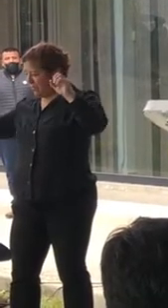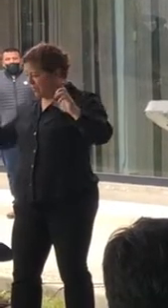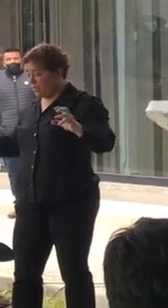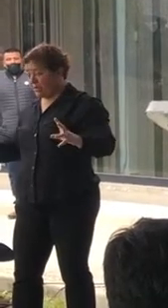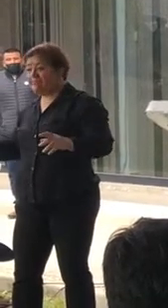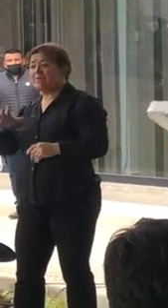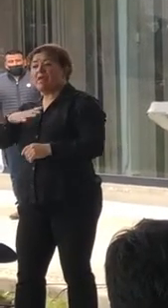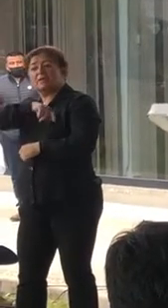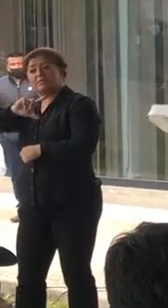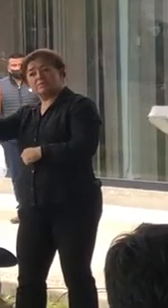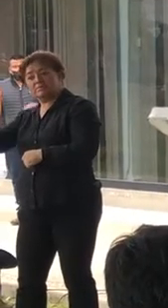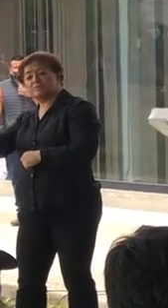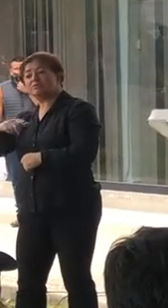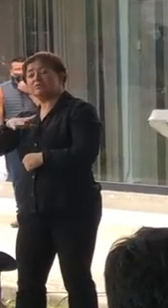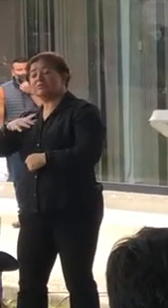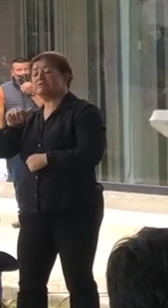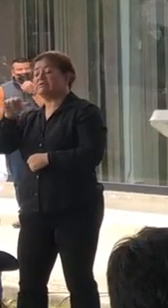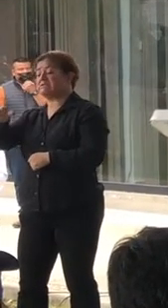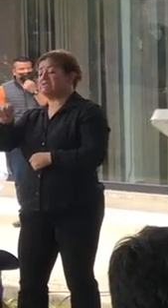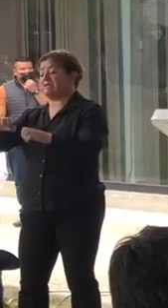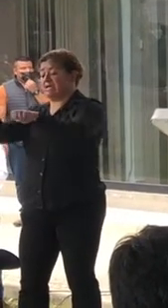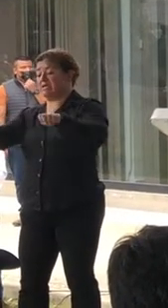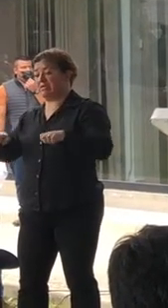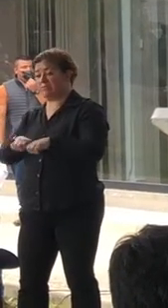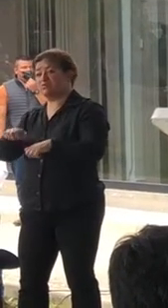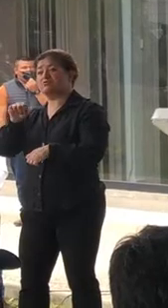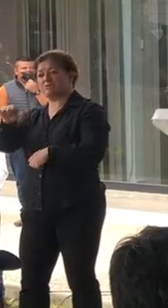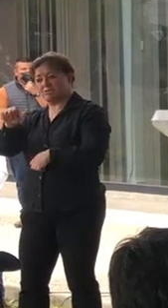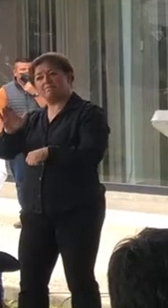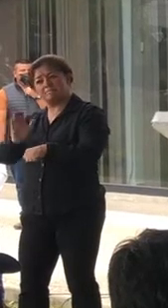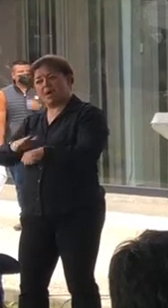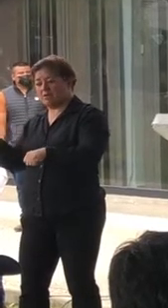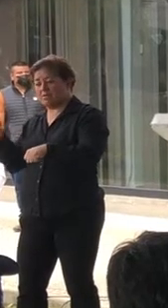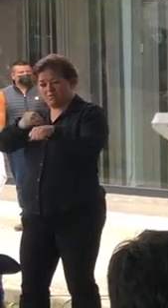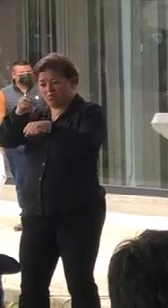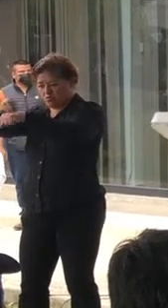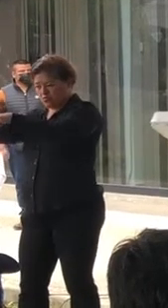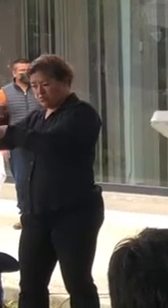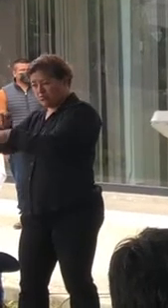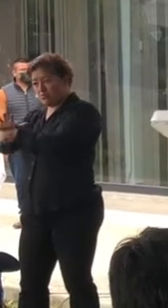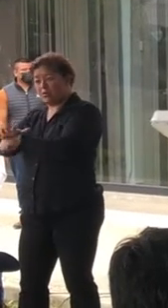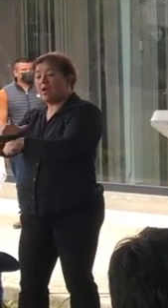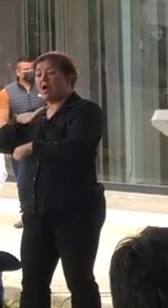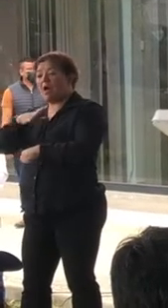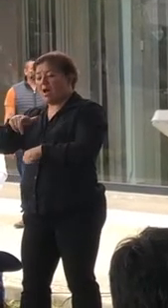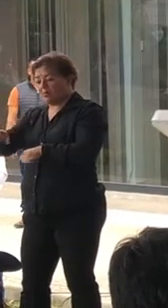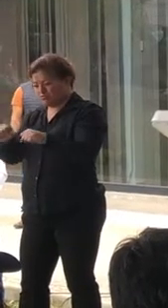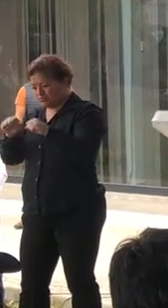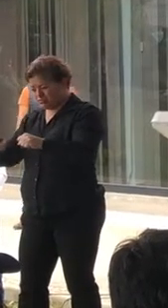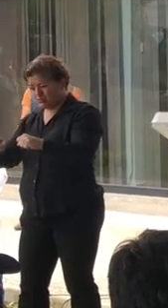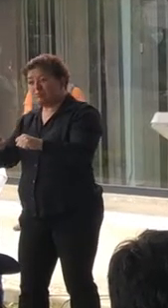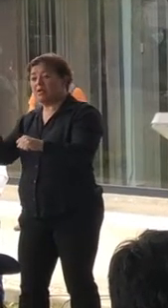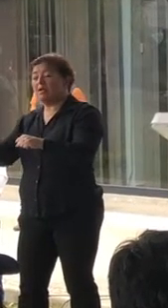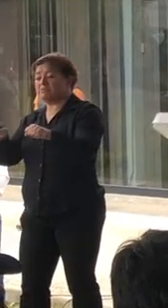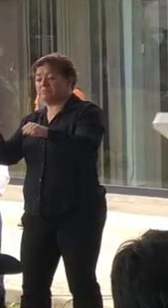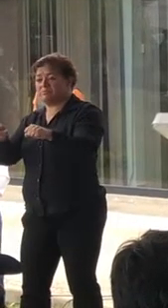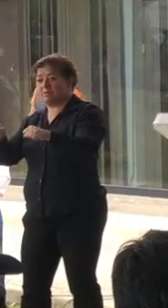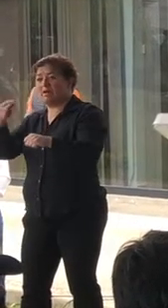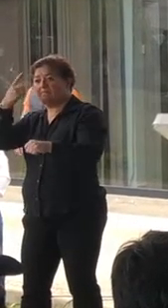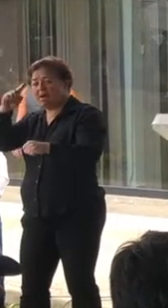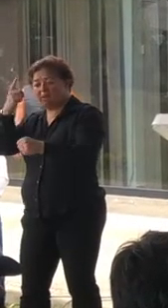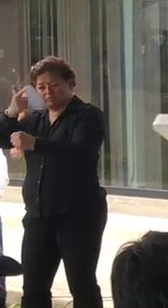instalar 16 equipos más y se realizará un estudio de zonificación física para determinar